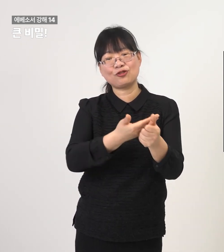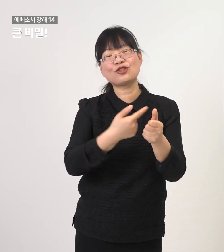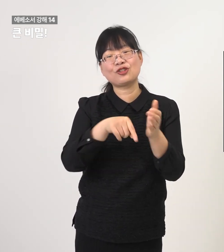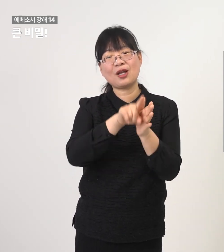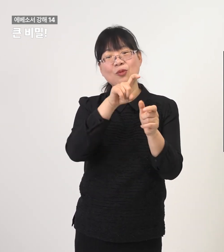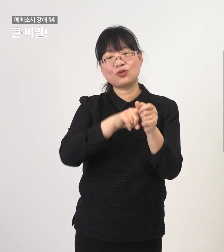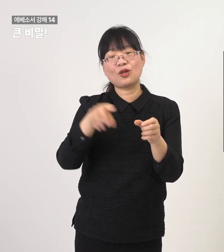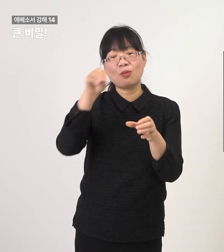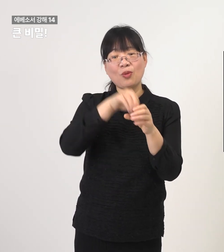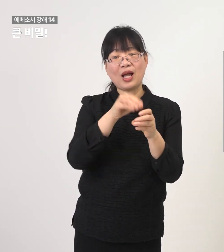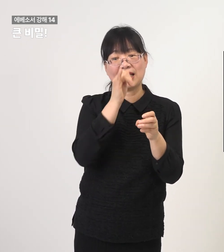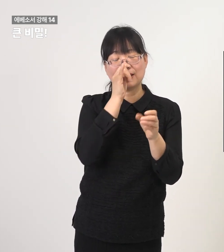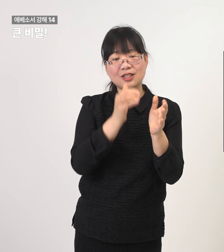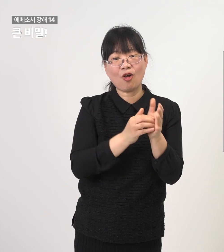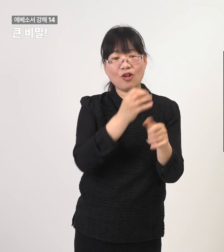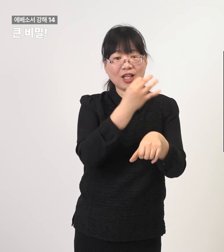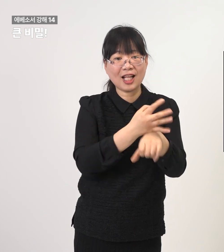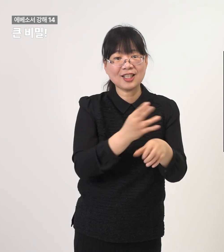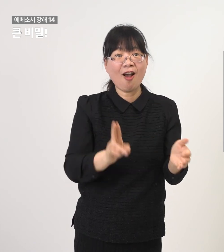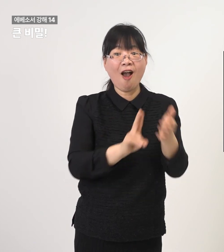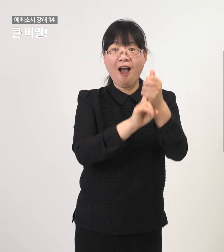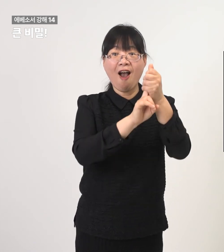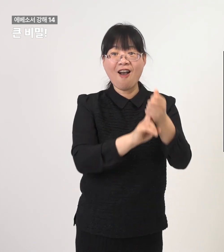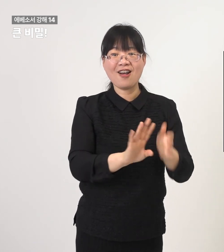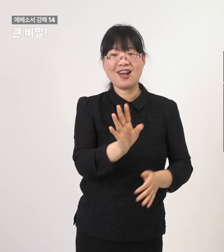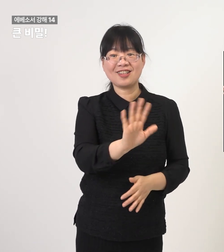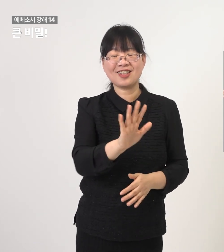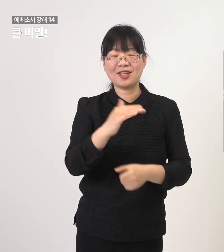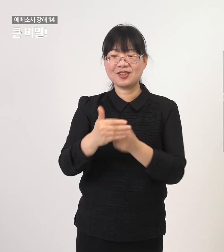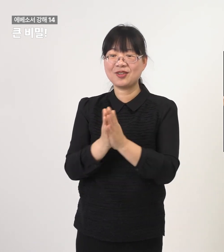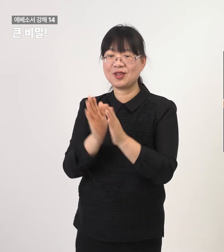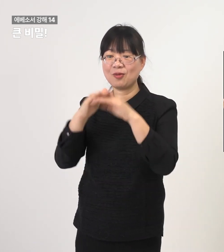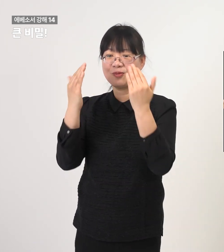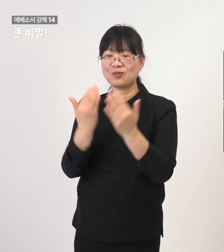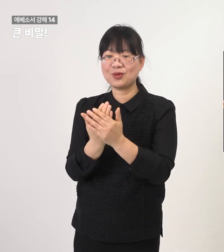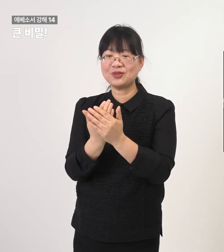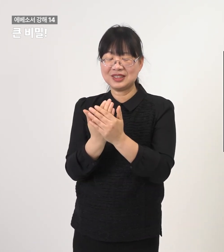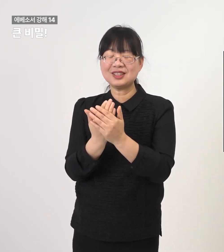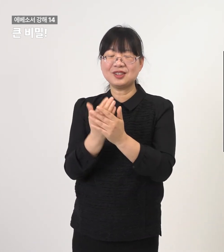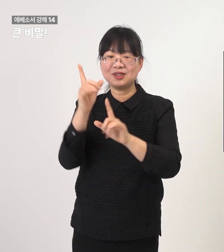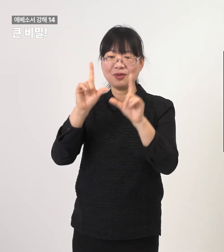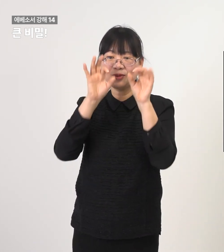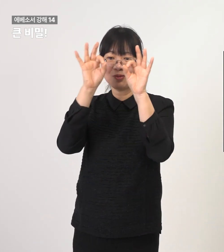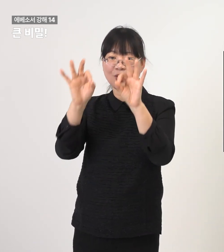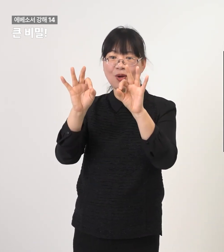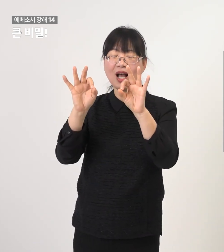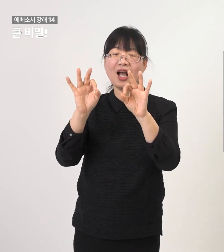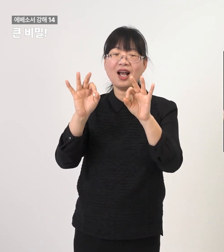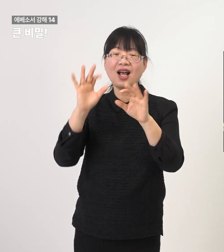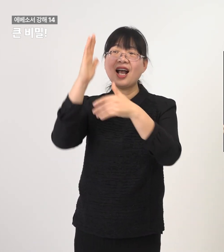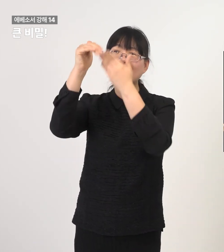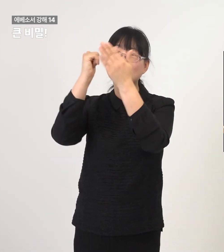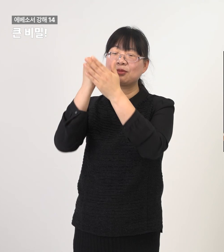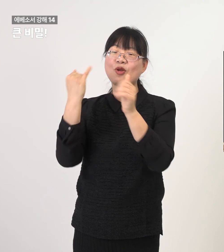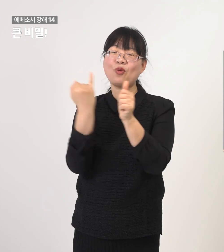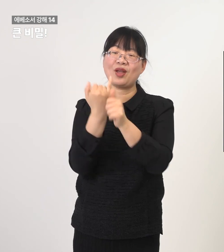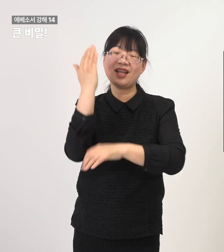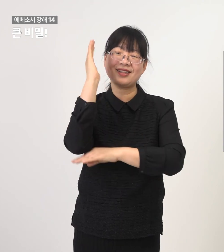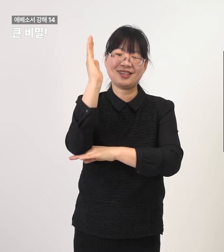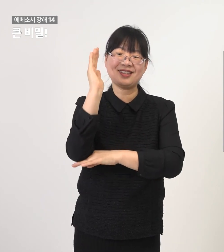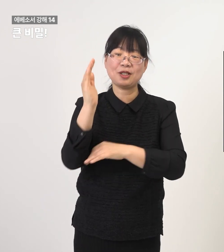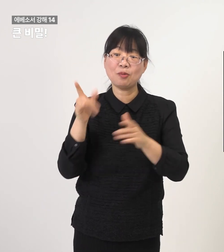메시지였습니다. 단순한 기적이 아니에요. 이게 성경의 전체 얼개를 보면 전부 하나님의 웨딩